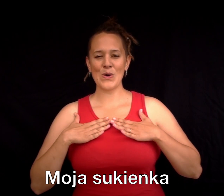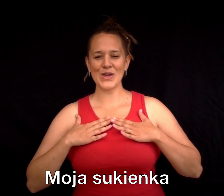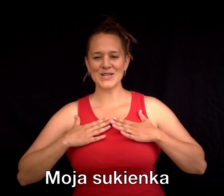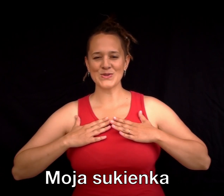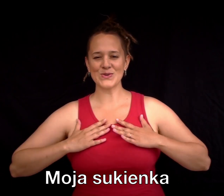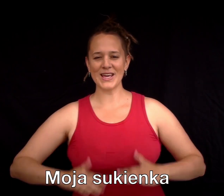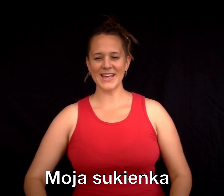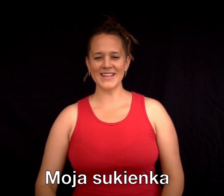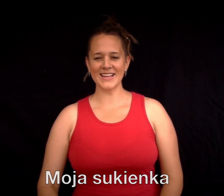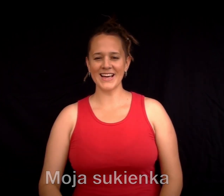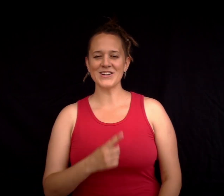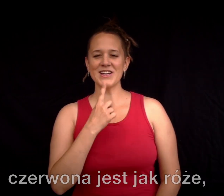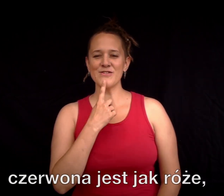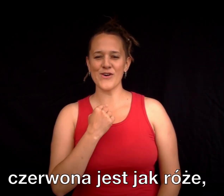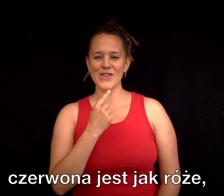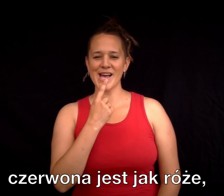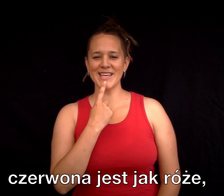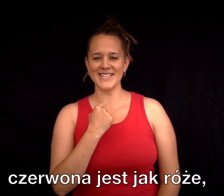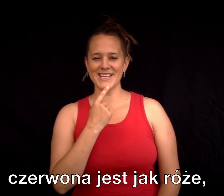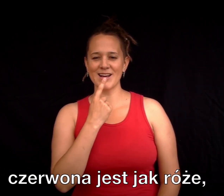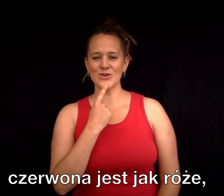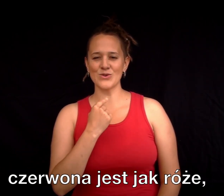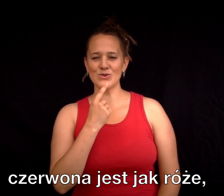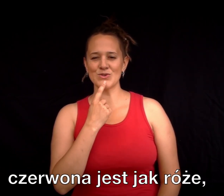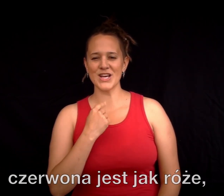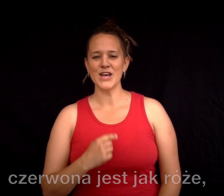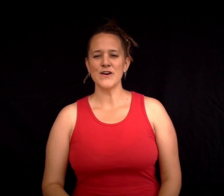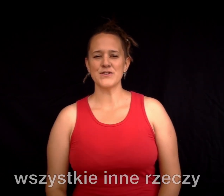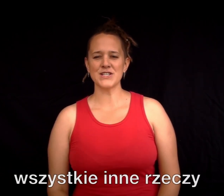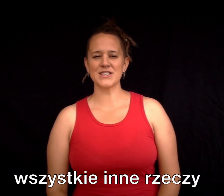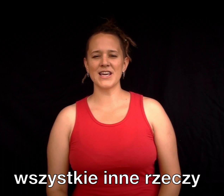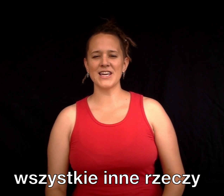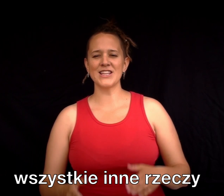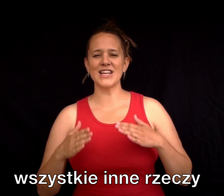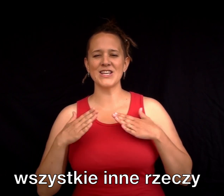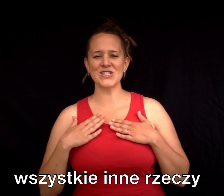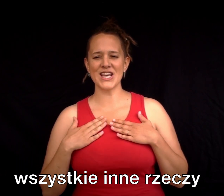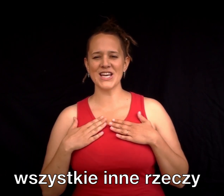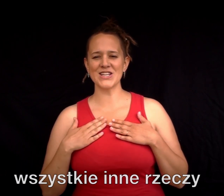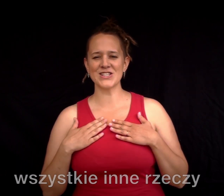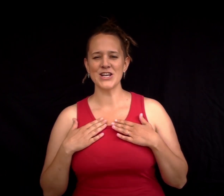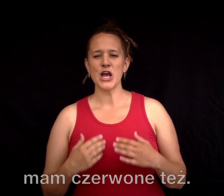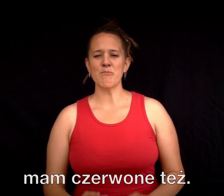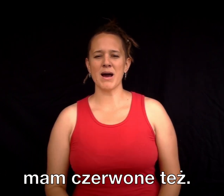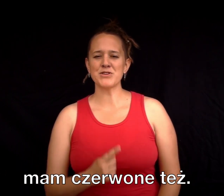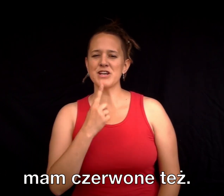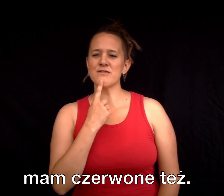Moja sukienka czerwona jest jak róże, wszystkie inne rzeczy mam